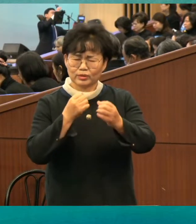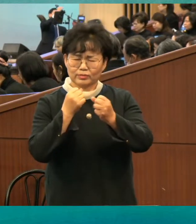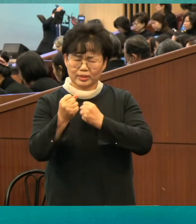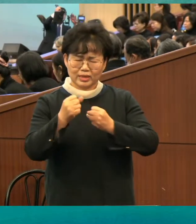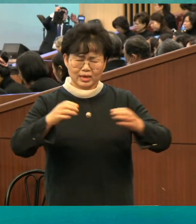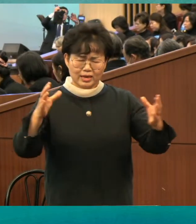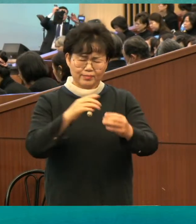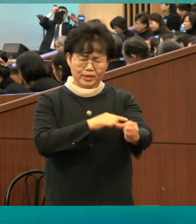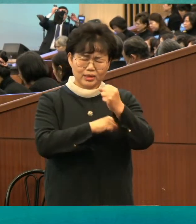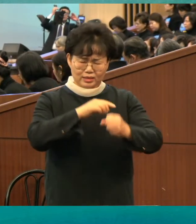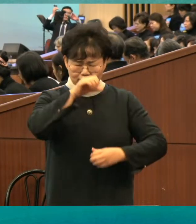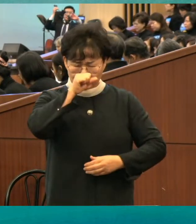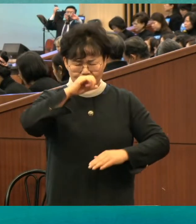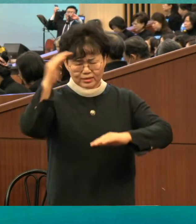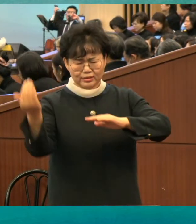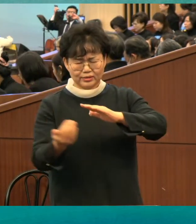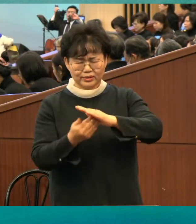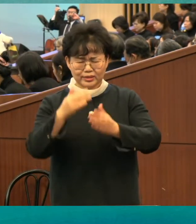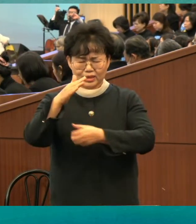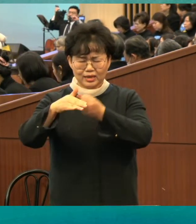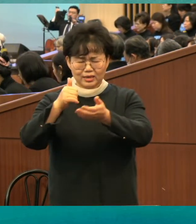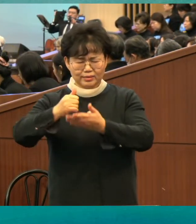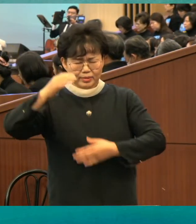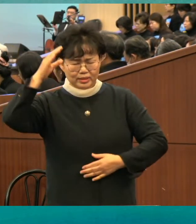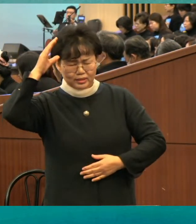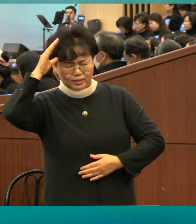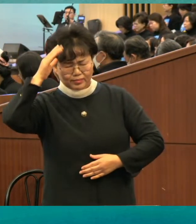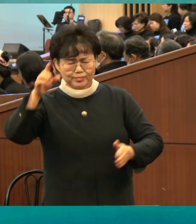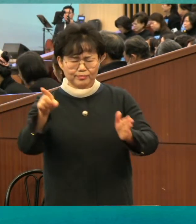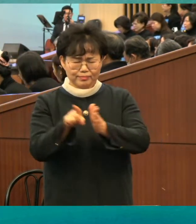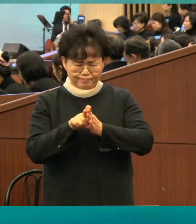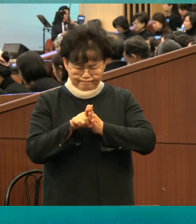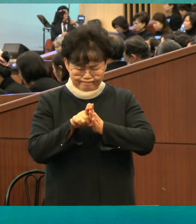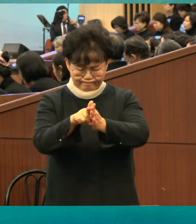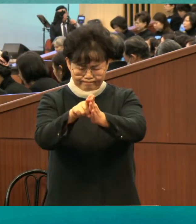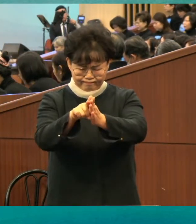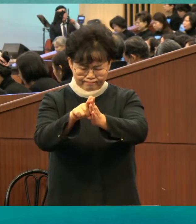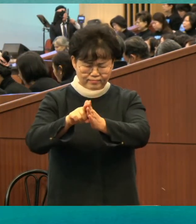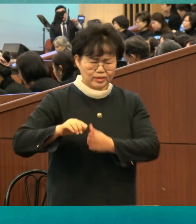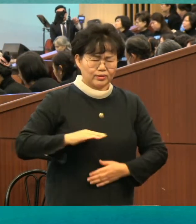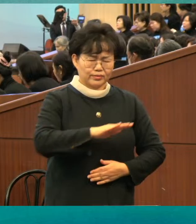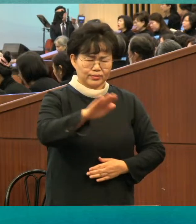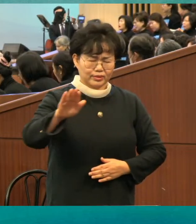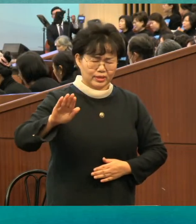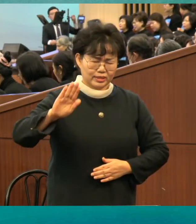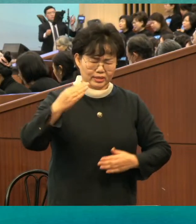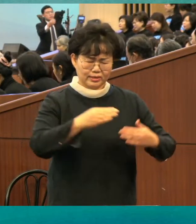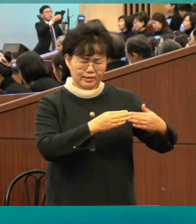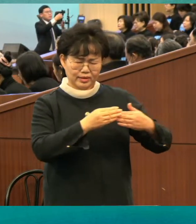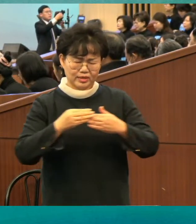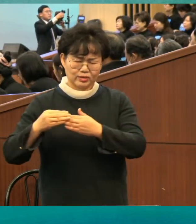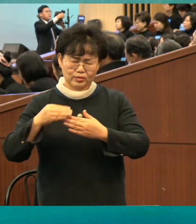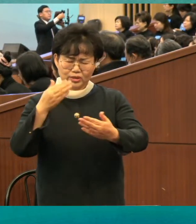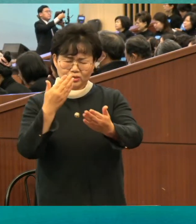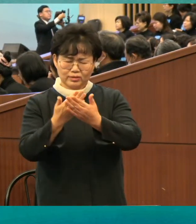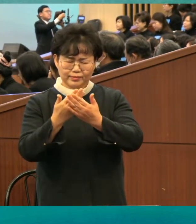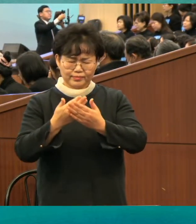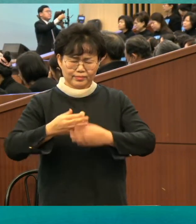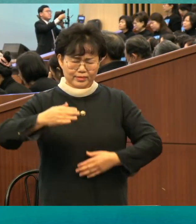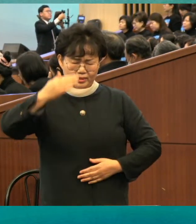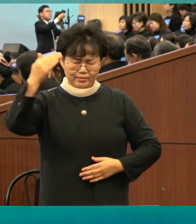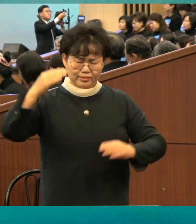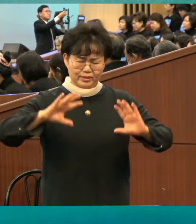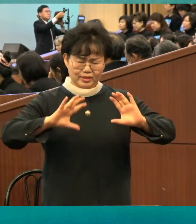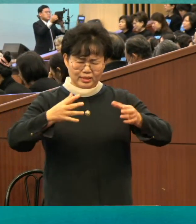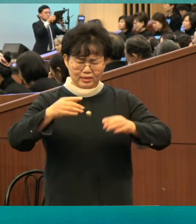이루실 하나님을 기대하며 믿음으로 나아가는 저희들 될 수 있도록 인도하여 주시옵소서. 이 나라를 불쌍히